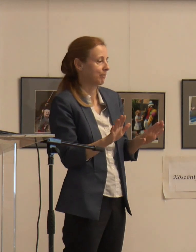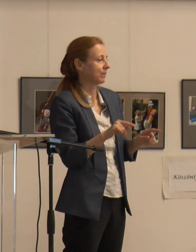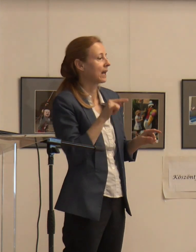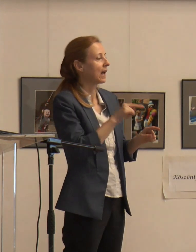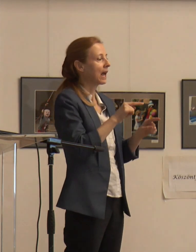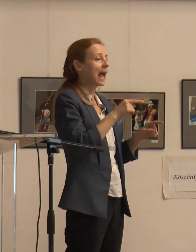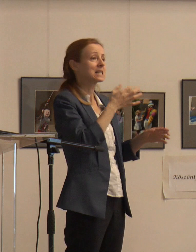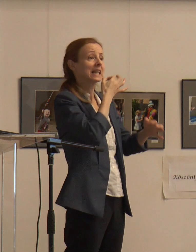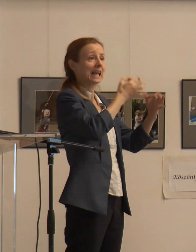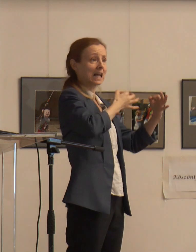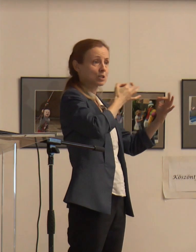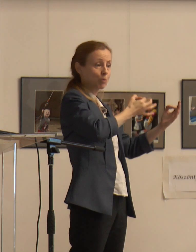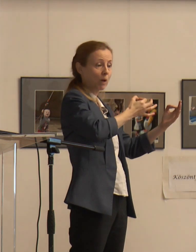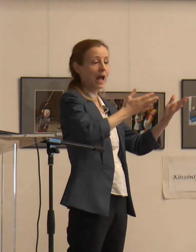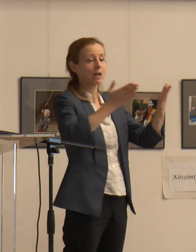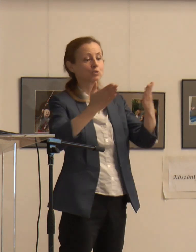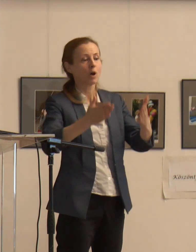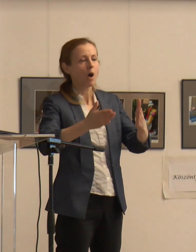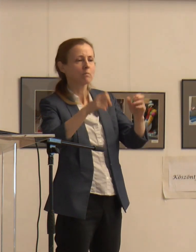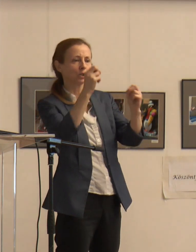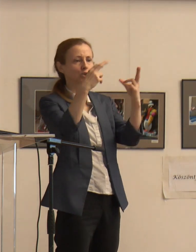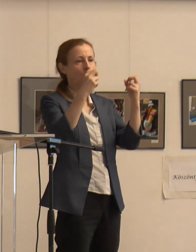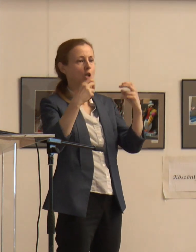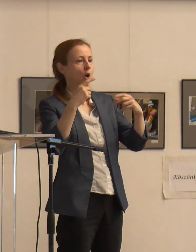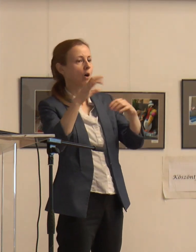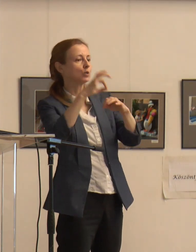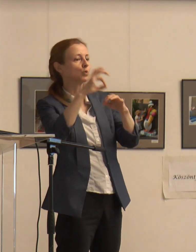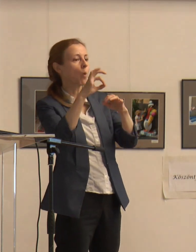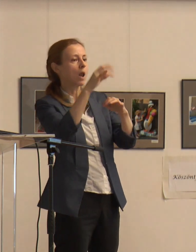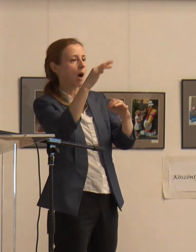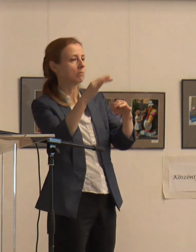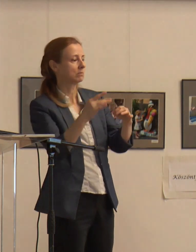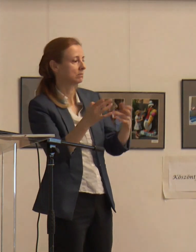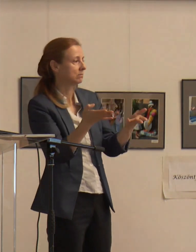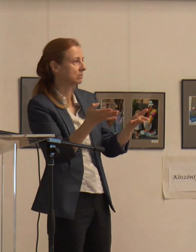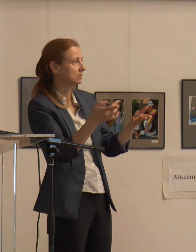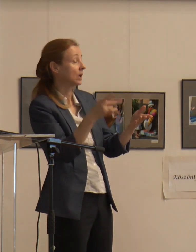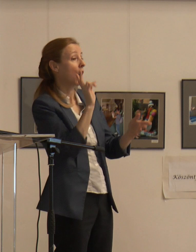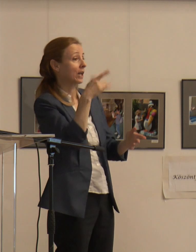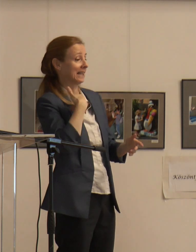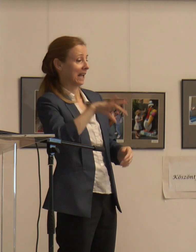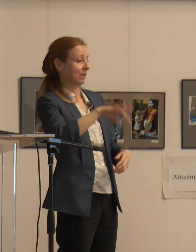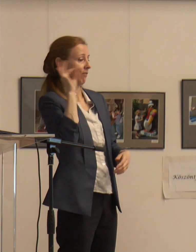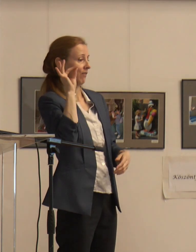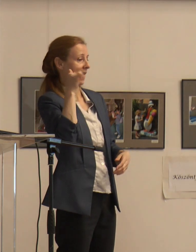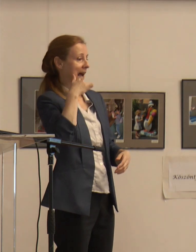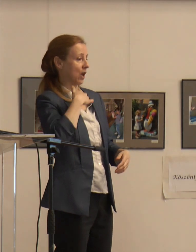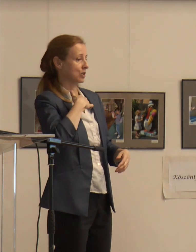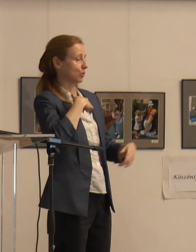ékes szólása, amaz pedig tarka tolla kedvelteti. Kit én választottam,